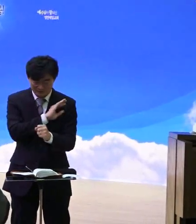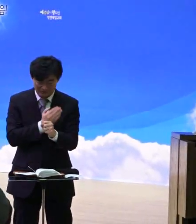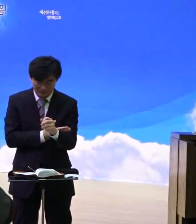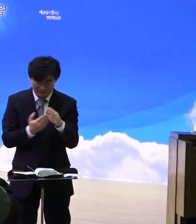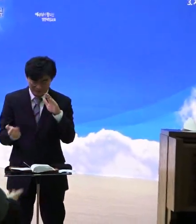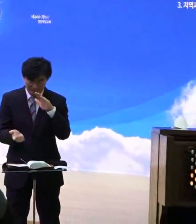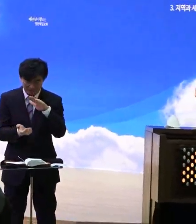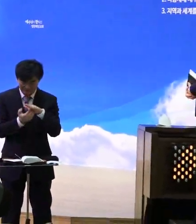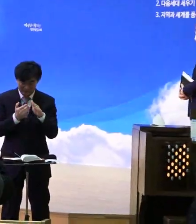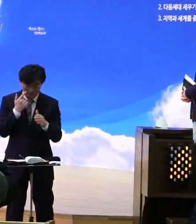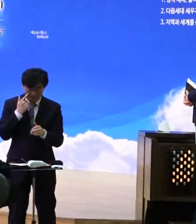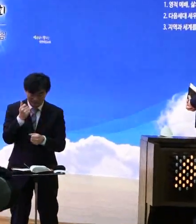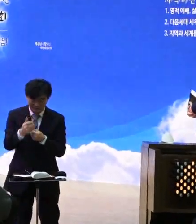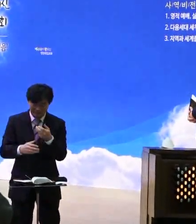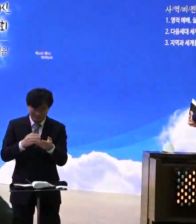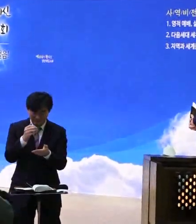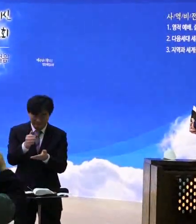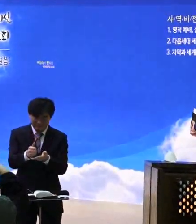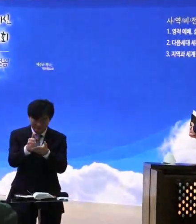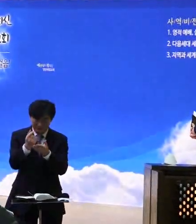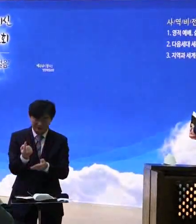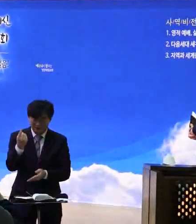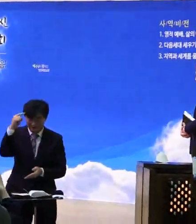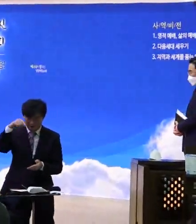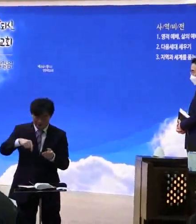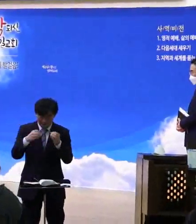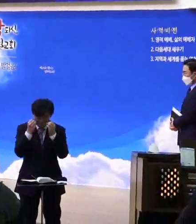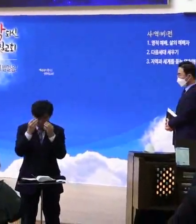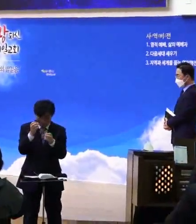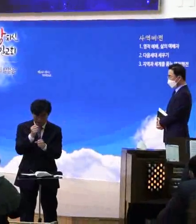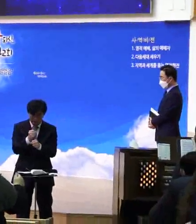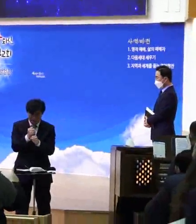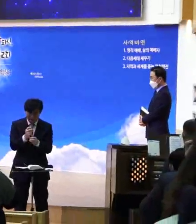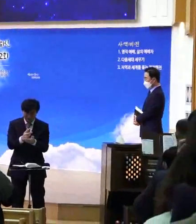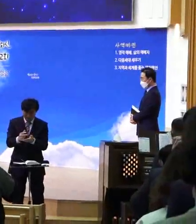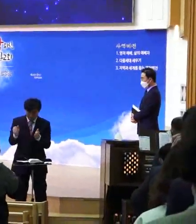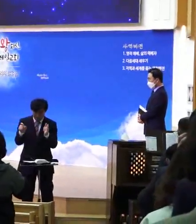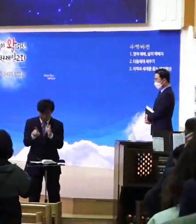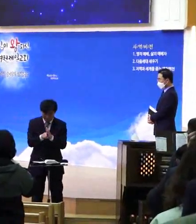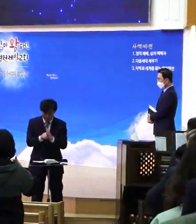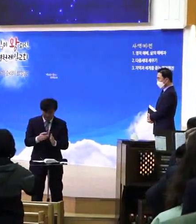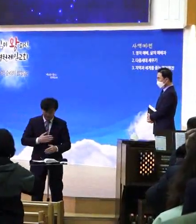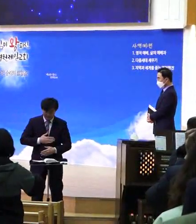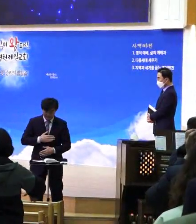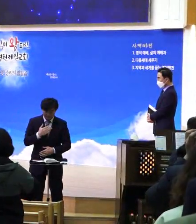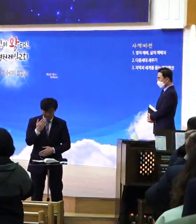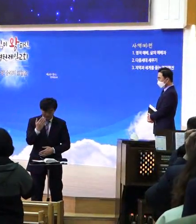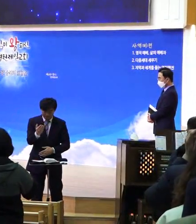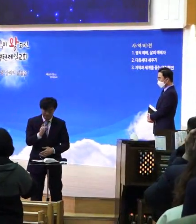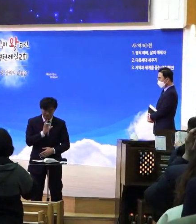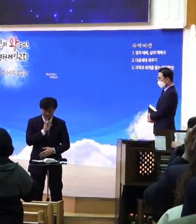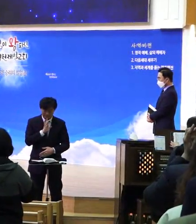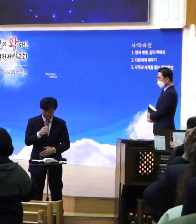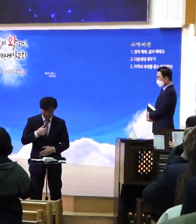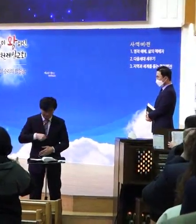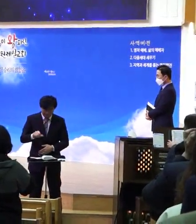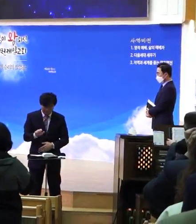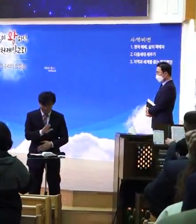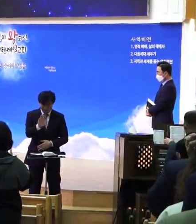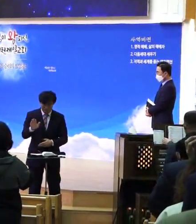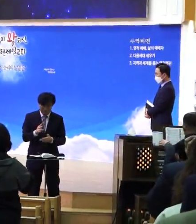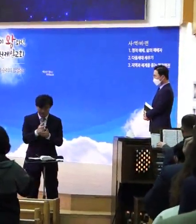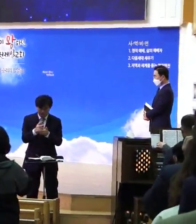나는 전능하신 아버지 하나님 천지의 창조주를 믿습니다. 나는 그의 유일하신 아들 우리